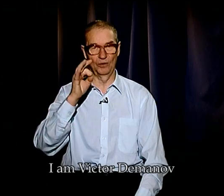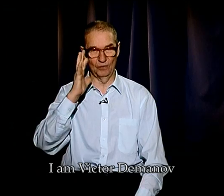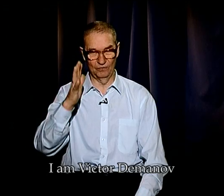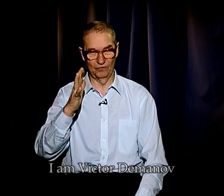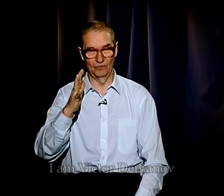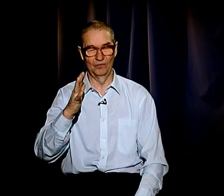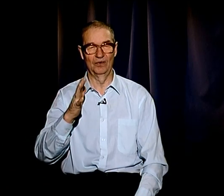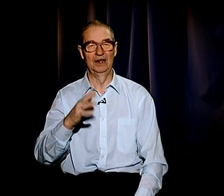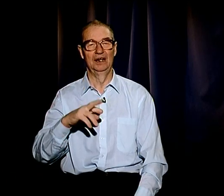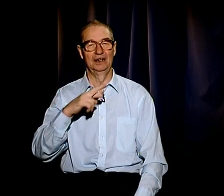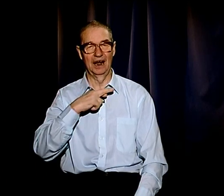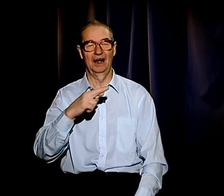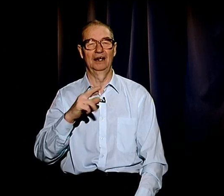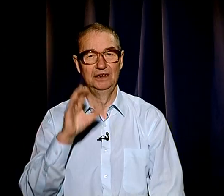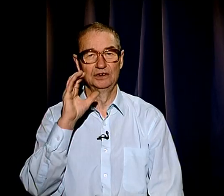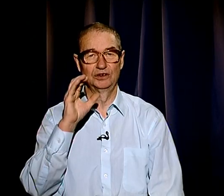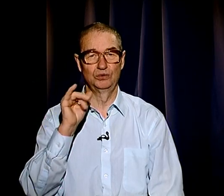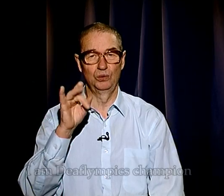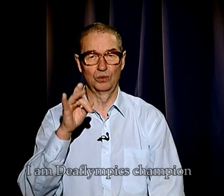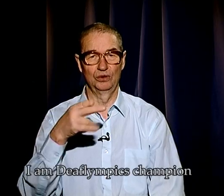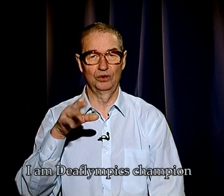Теманов. Я Сурто